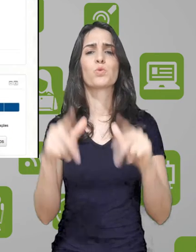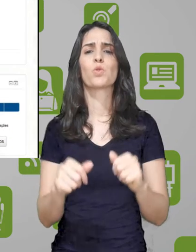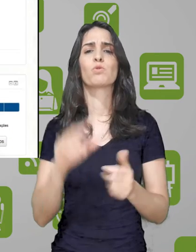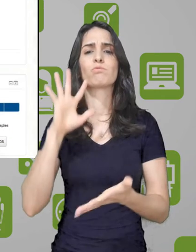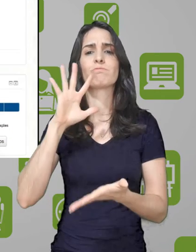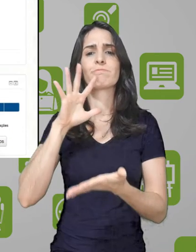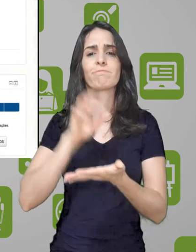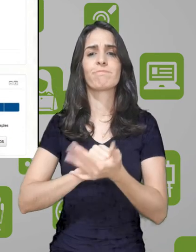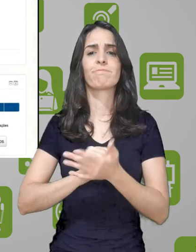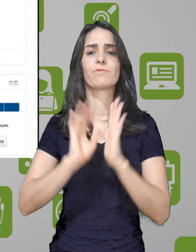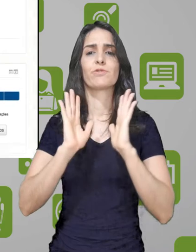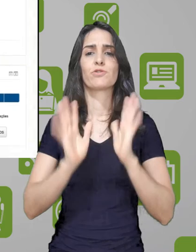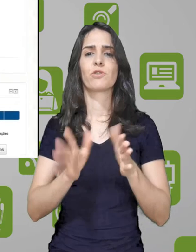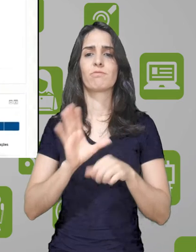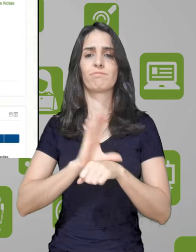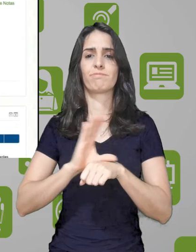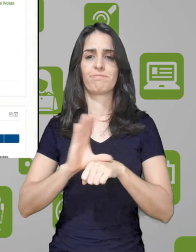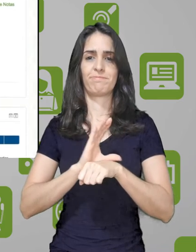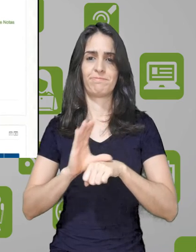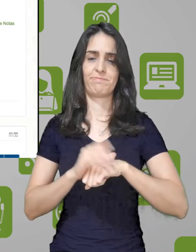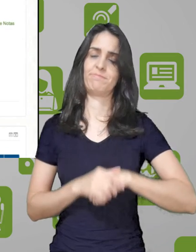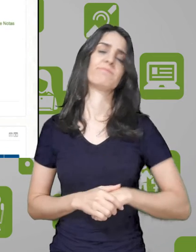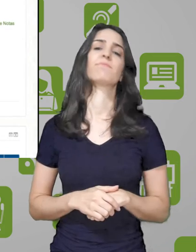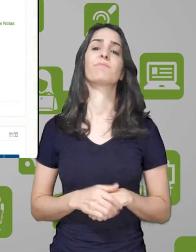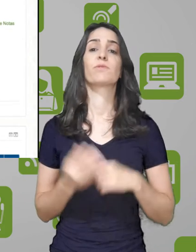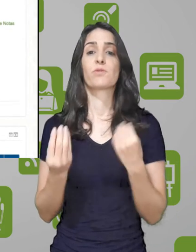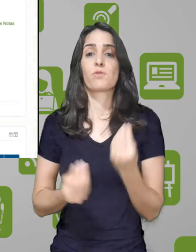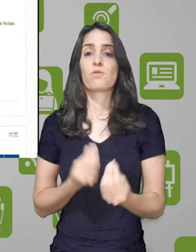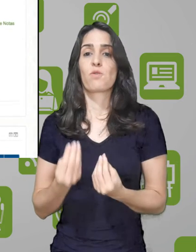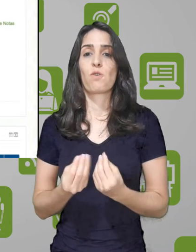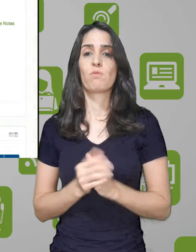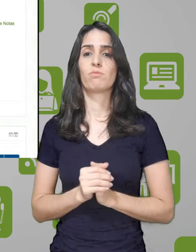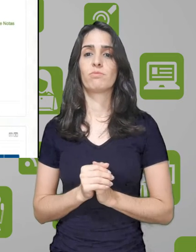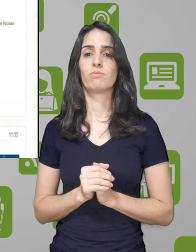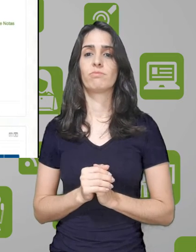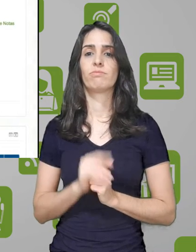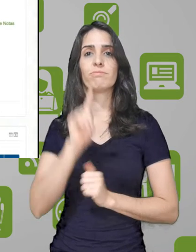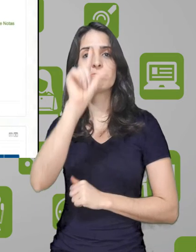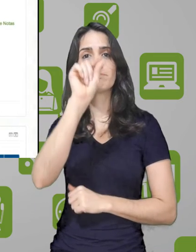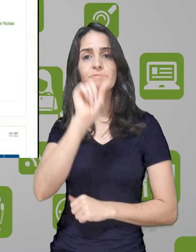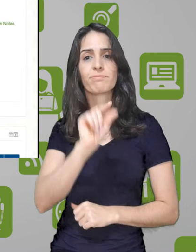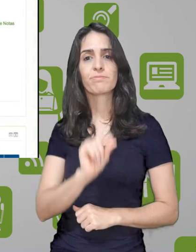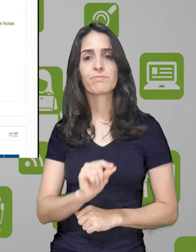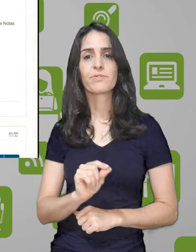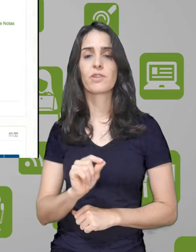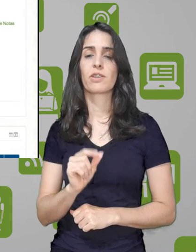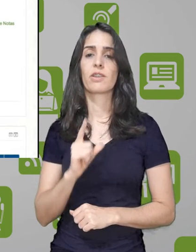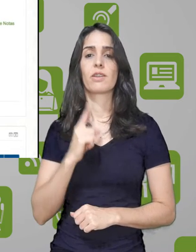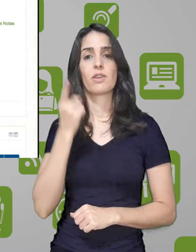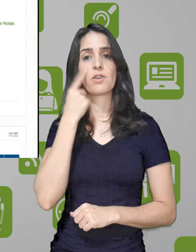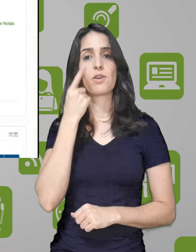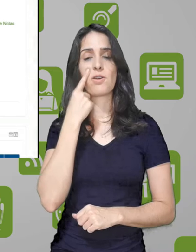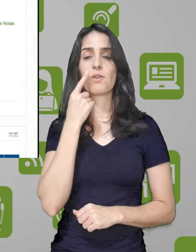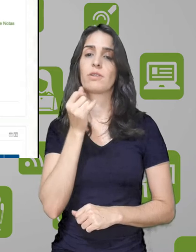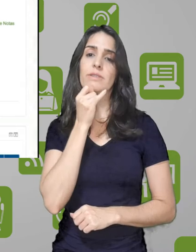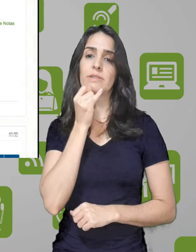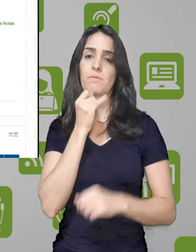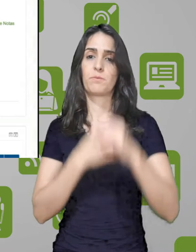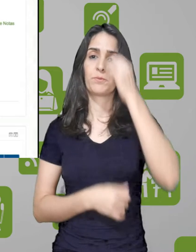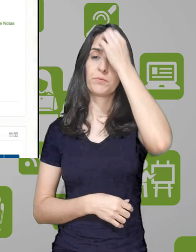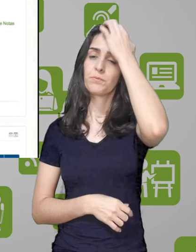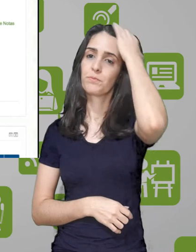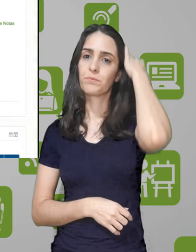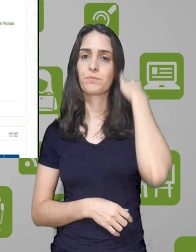todos os participantes que estiverem cadastrados no curso O que que você faz aplica os filtros que tiverem